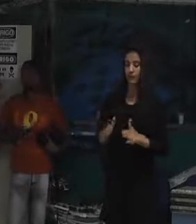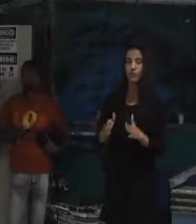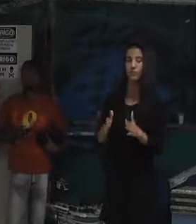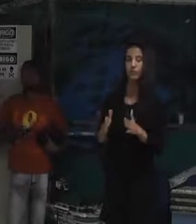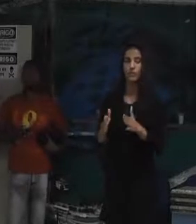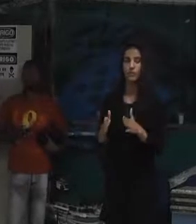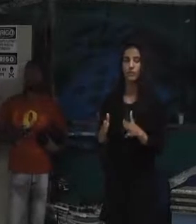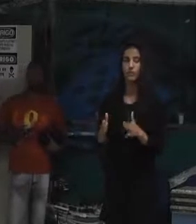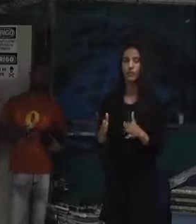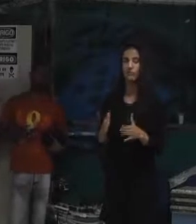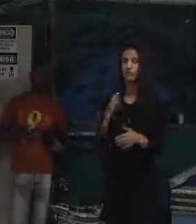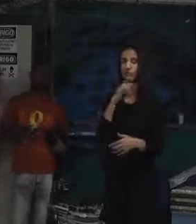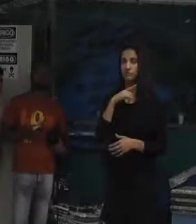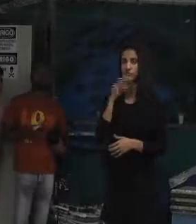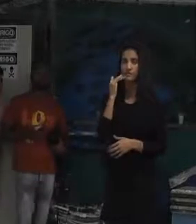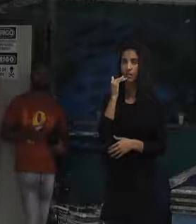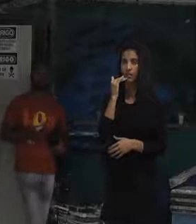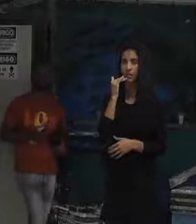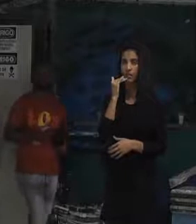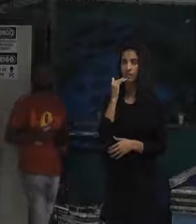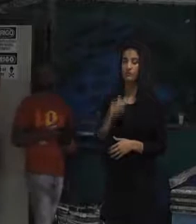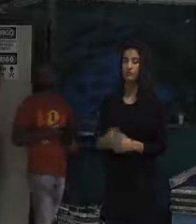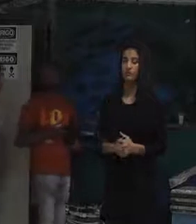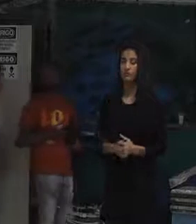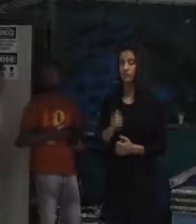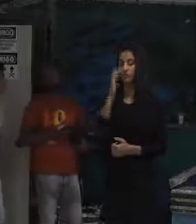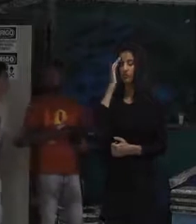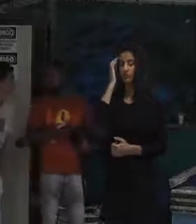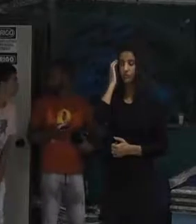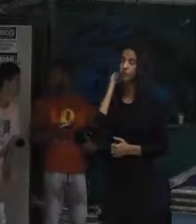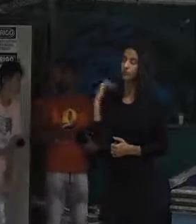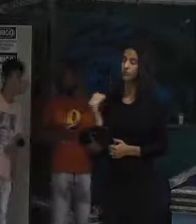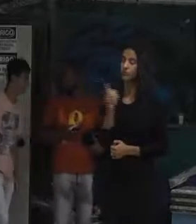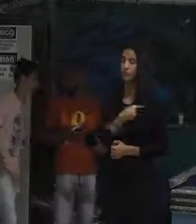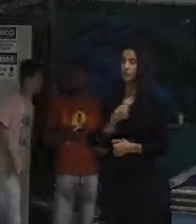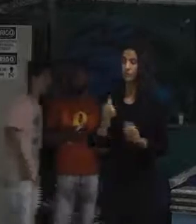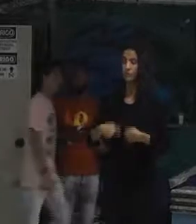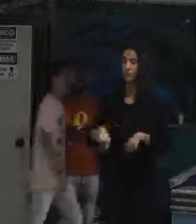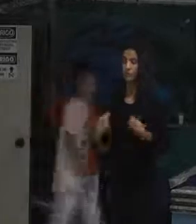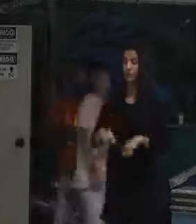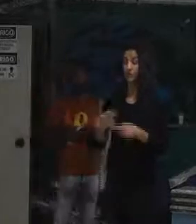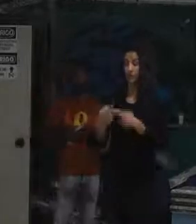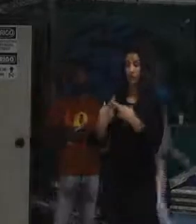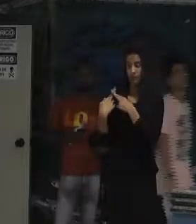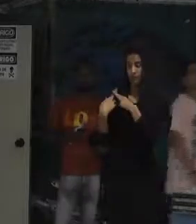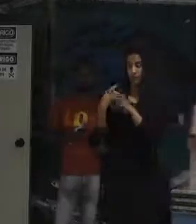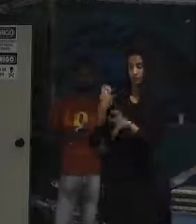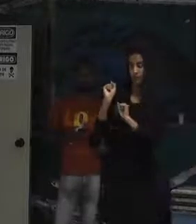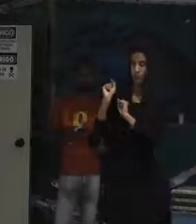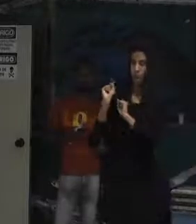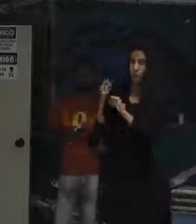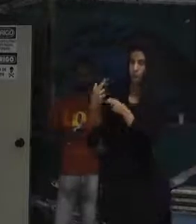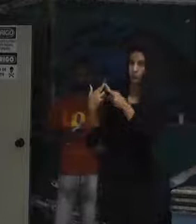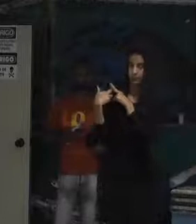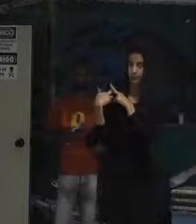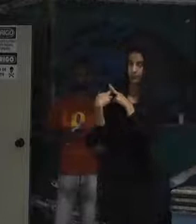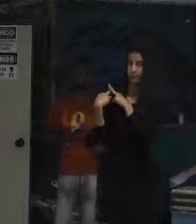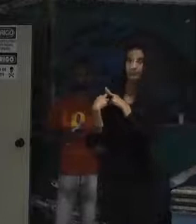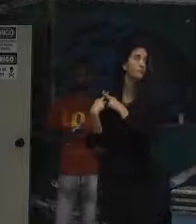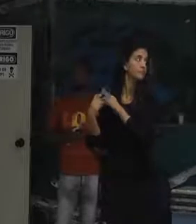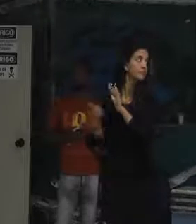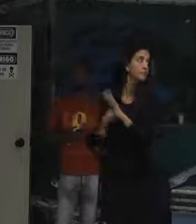estão precariamente destruídas. E a gente precisa pegar a responsabilidade. Quem é do município?